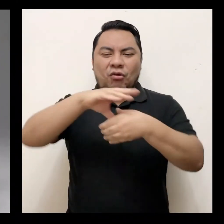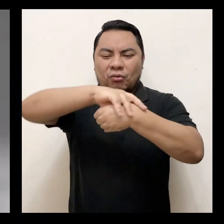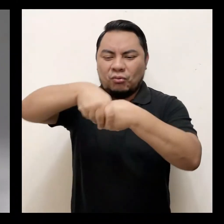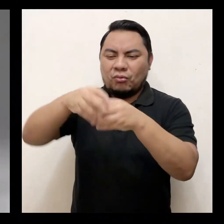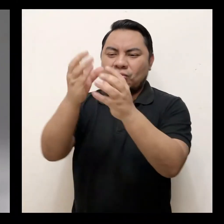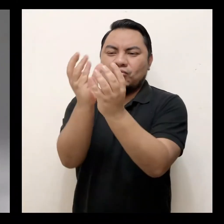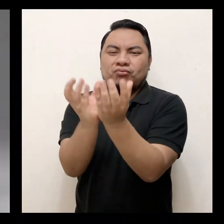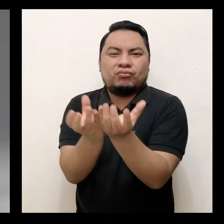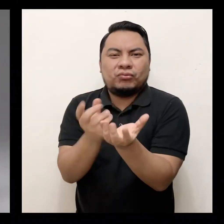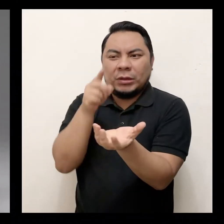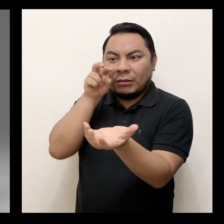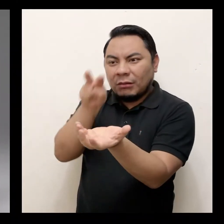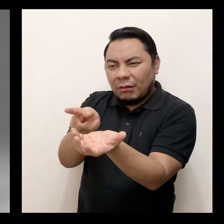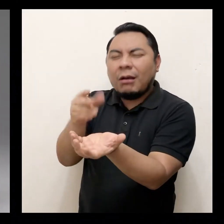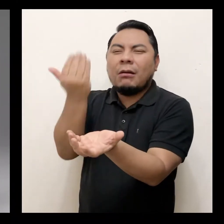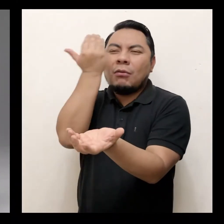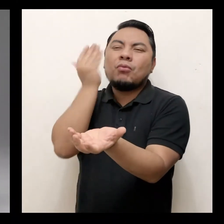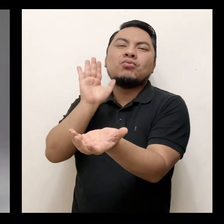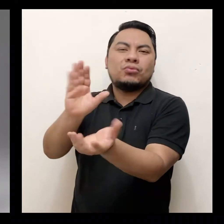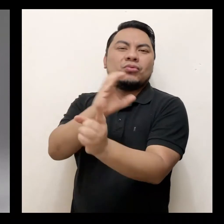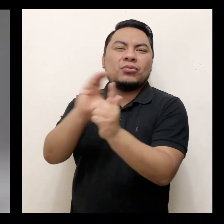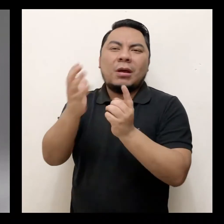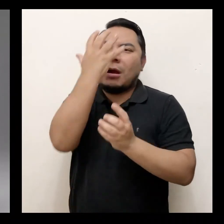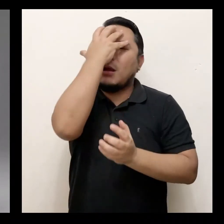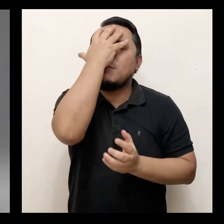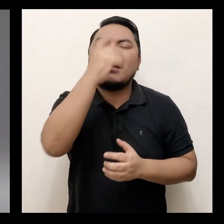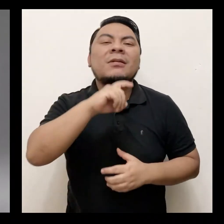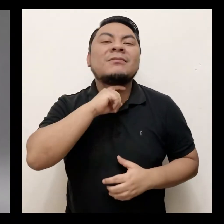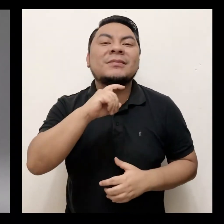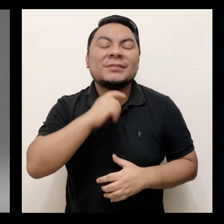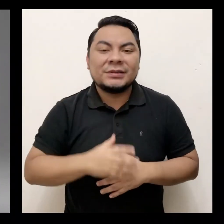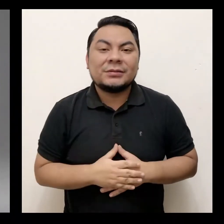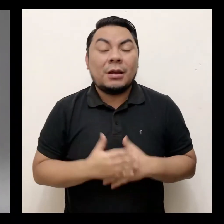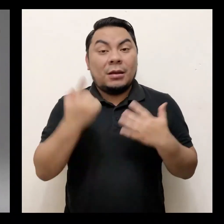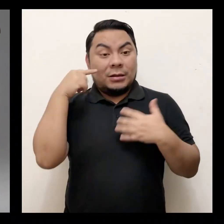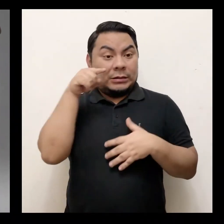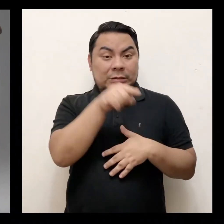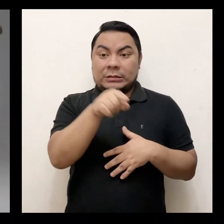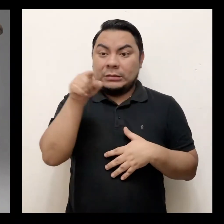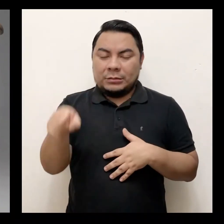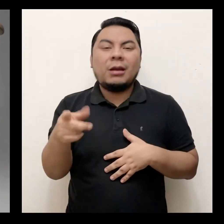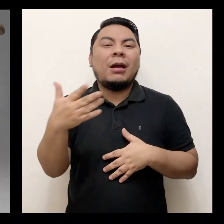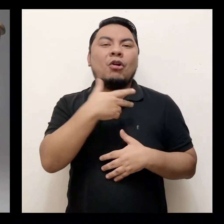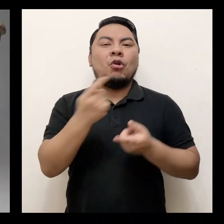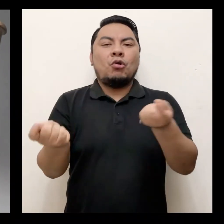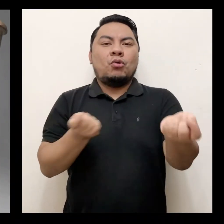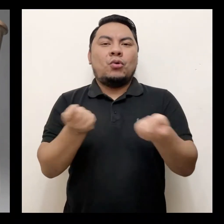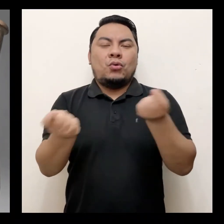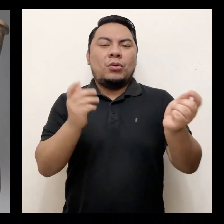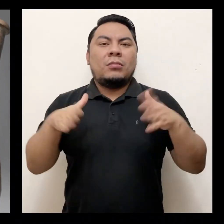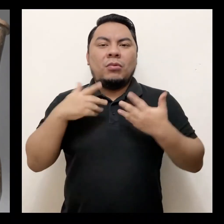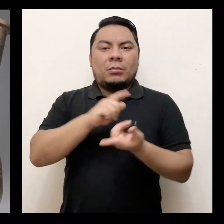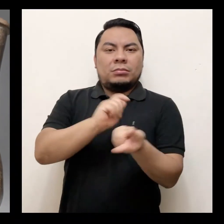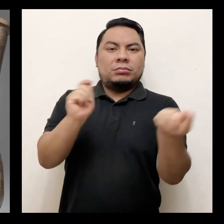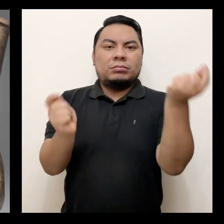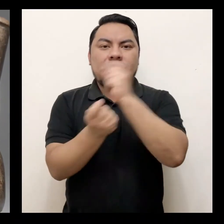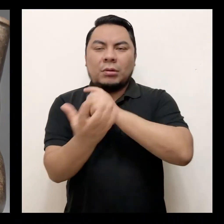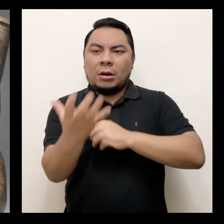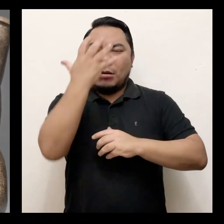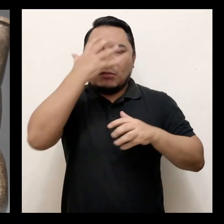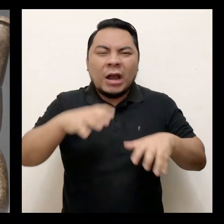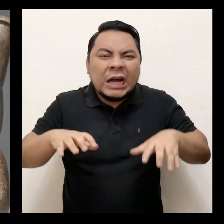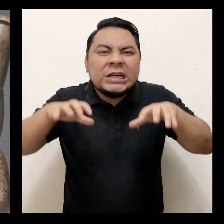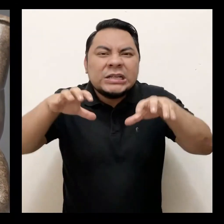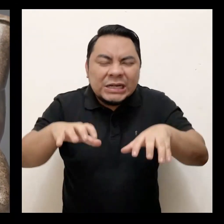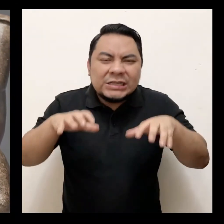en diferentes objetos como vasijas de cerámica y máscaras de metal. Para ellos, los gobernantes podían transformarse